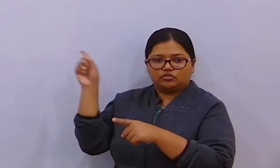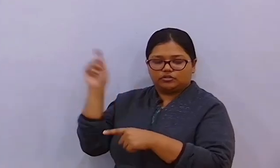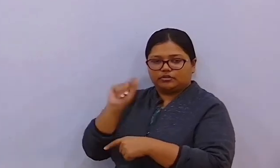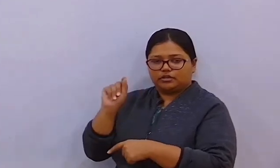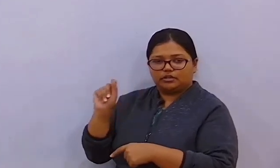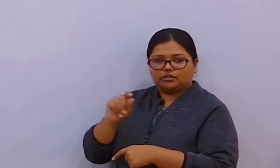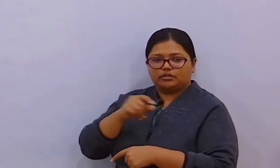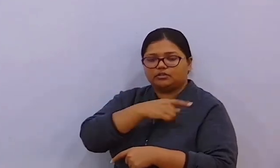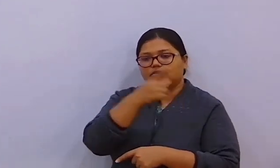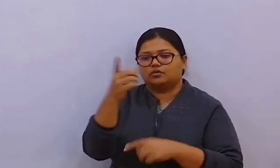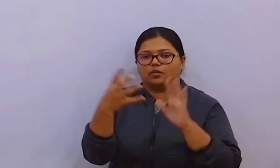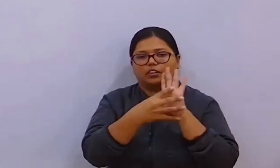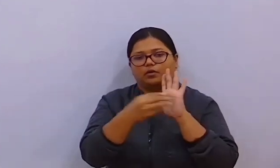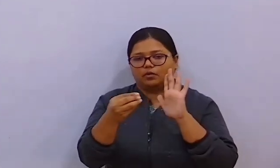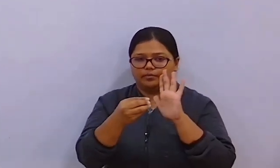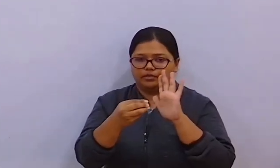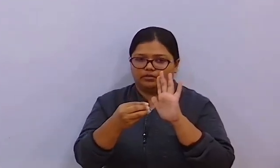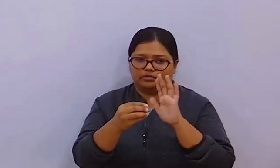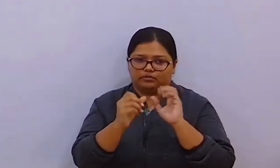चलो,